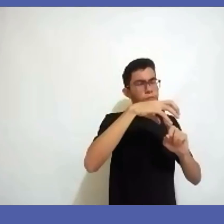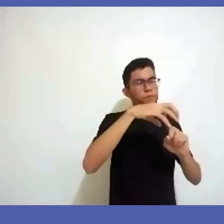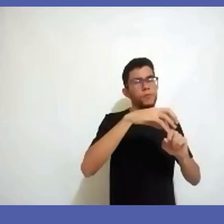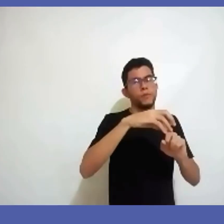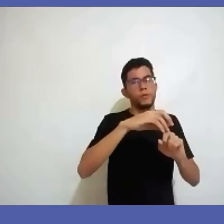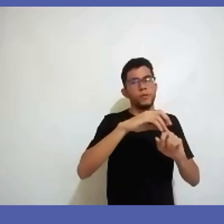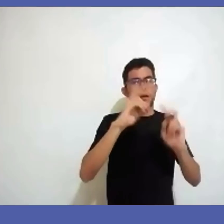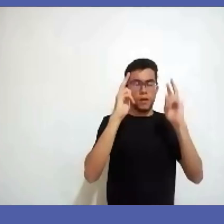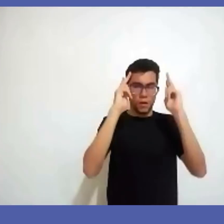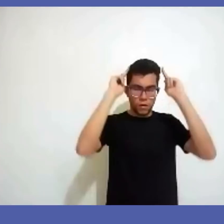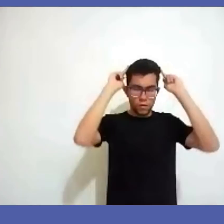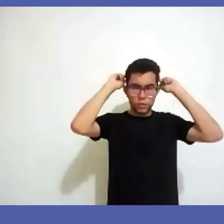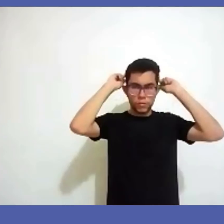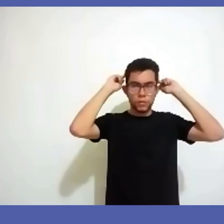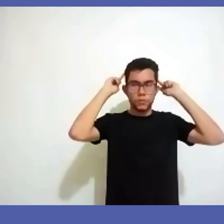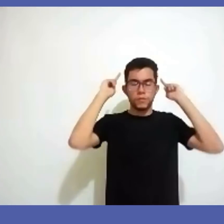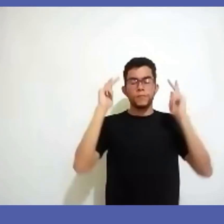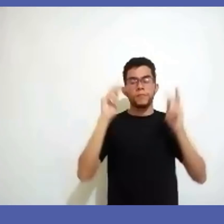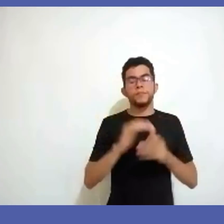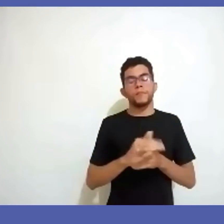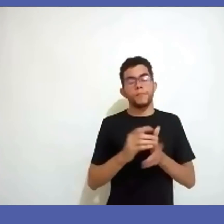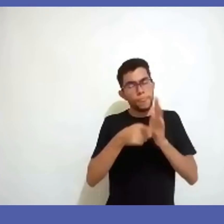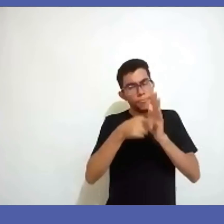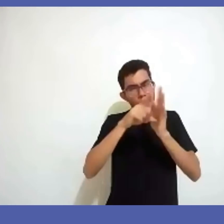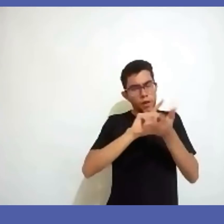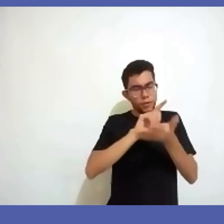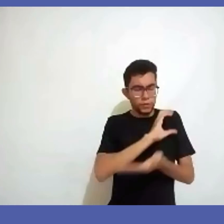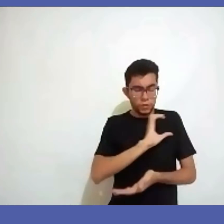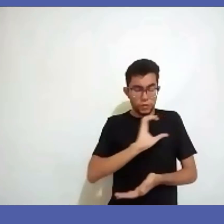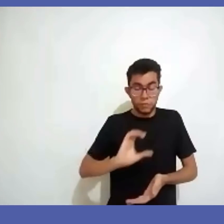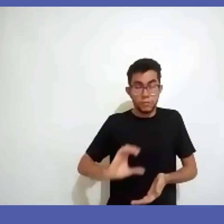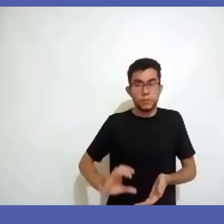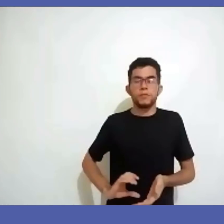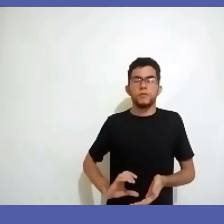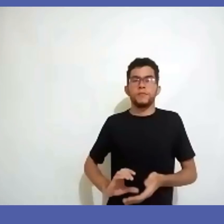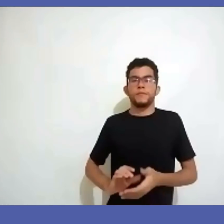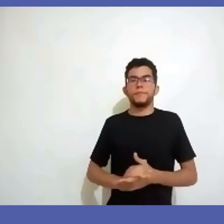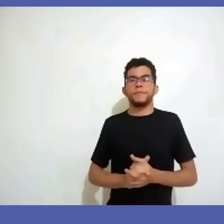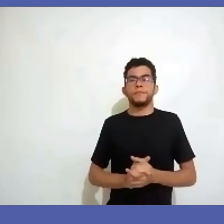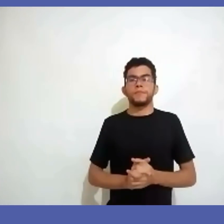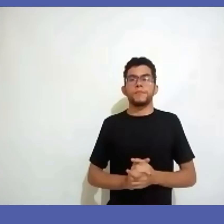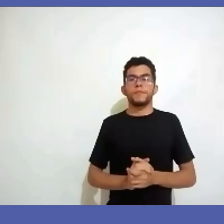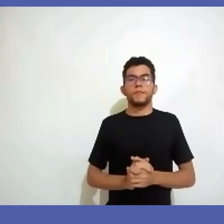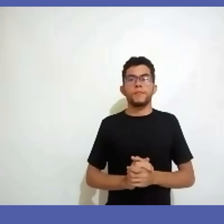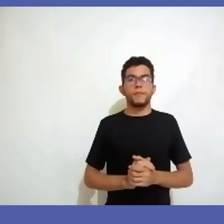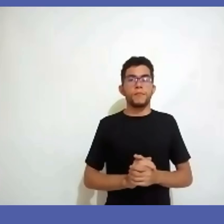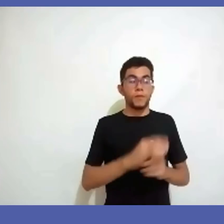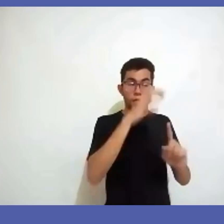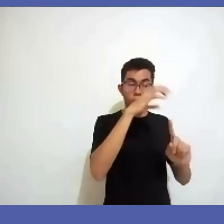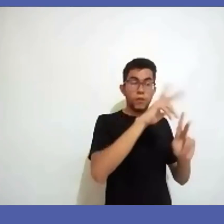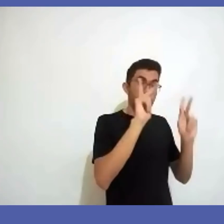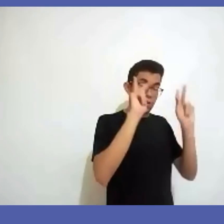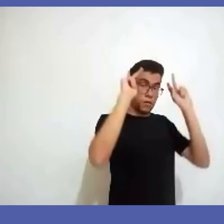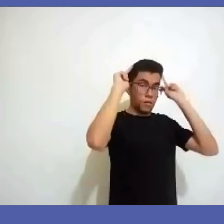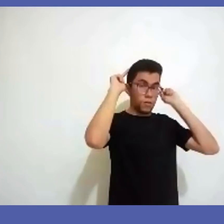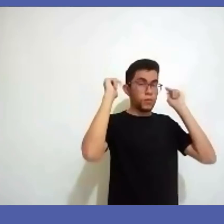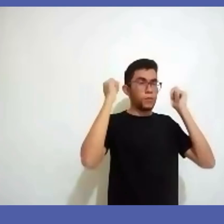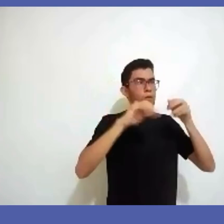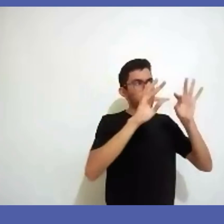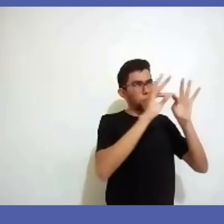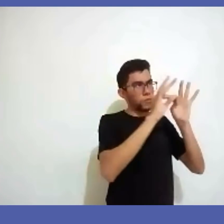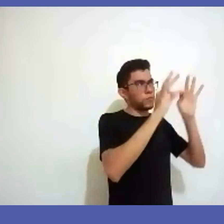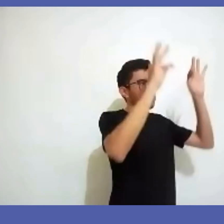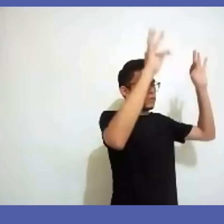antes de Cristo, né? O Herodes fez um templo muito bonito, muito magnífico, grande,